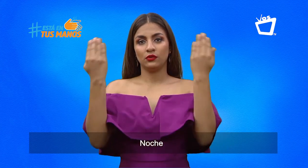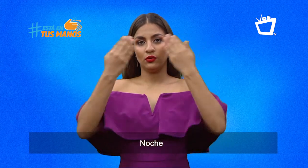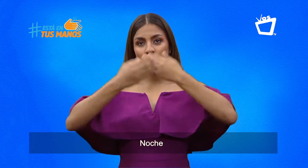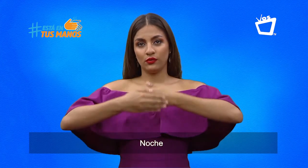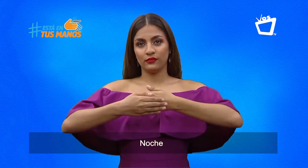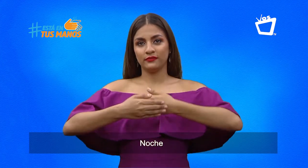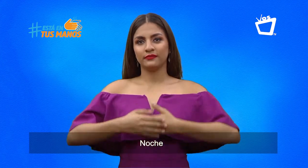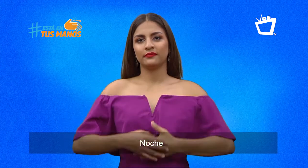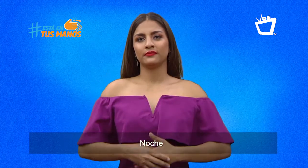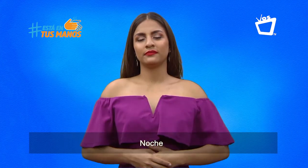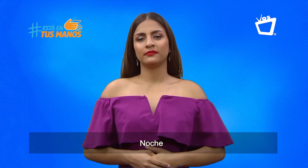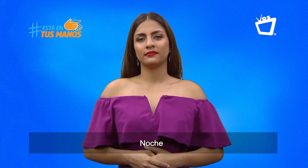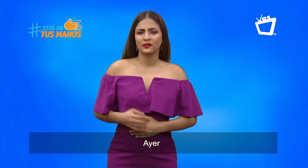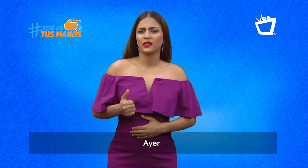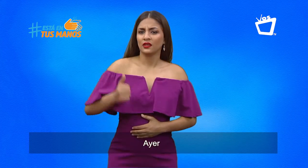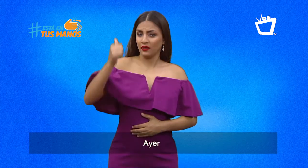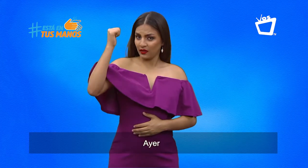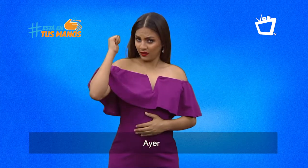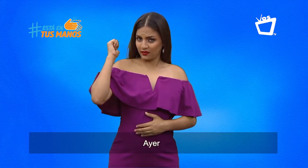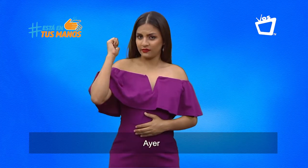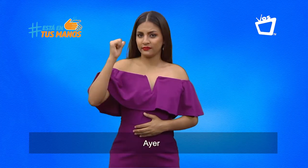noche ayer